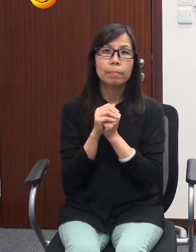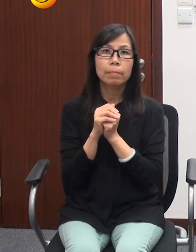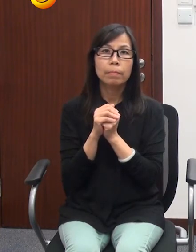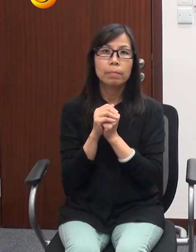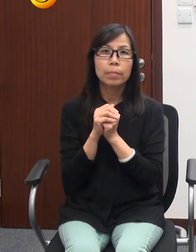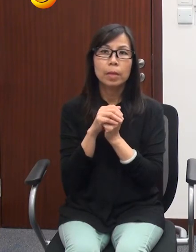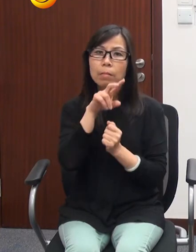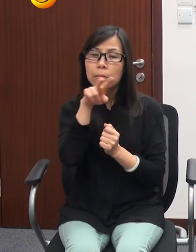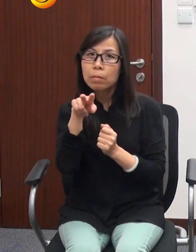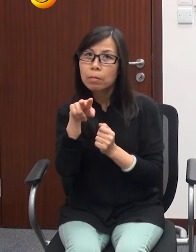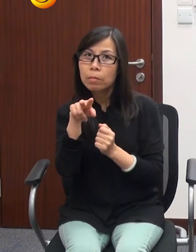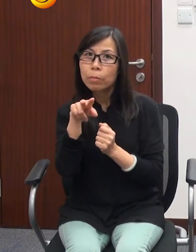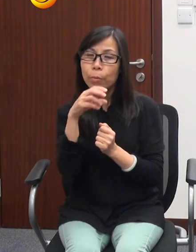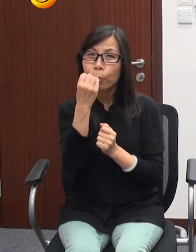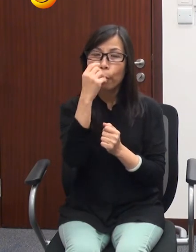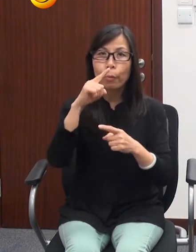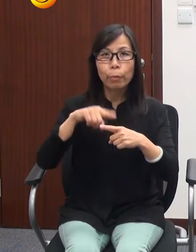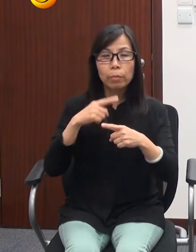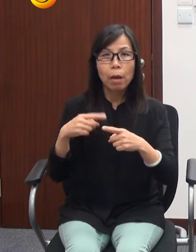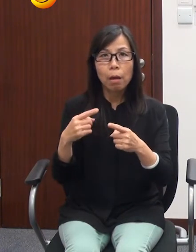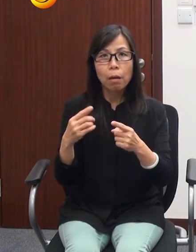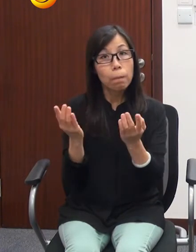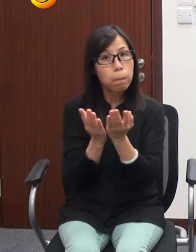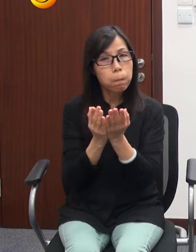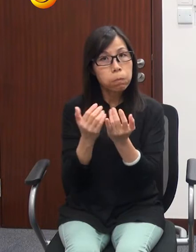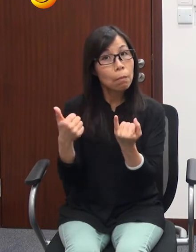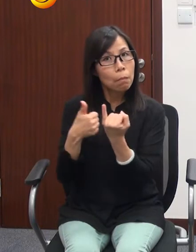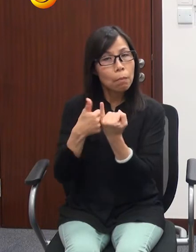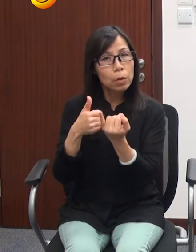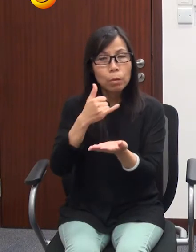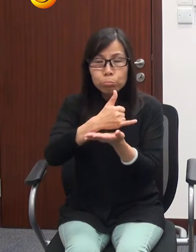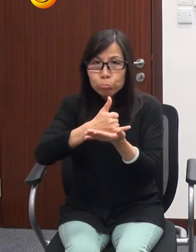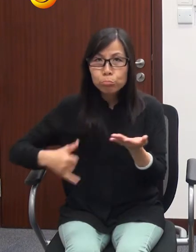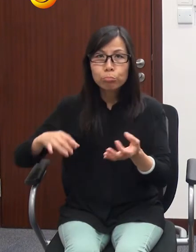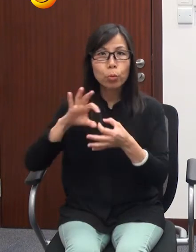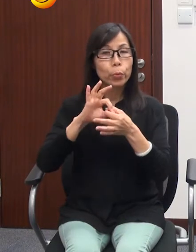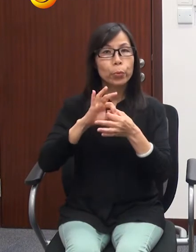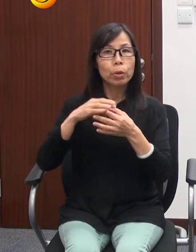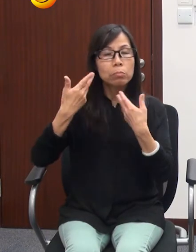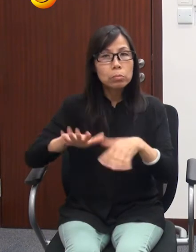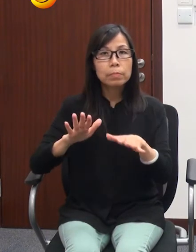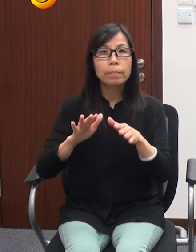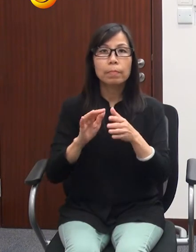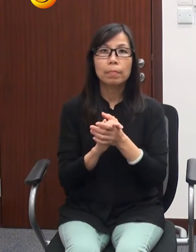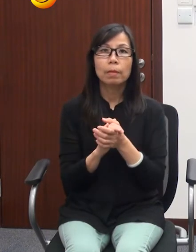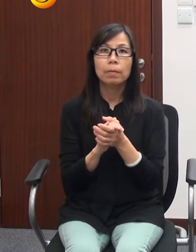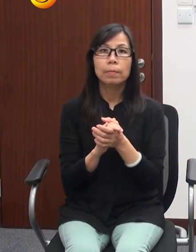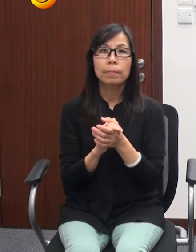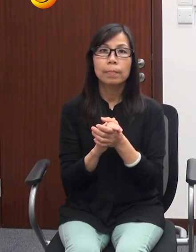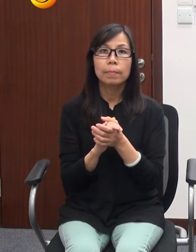其實你看到港大退聯之後呢，真的一鞋不如一鞋，因為譬如他退了年之後咧，咁就佢亦